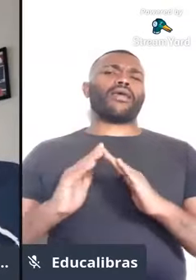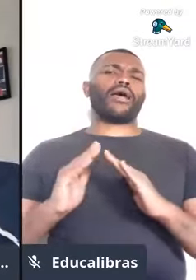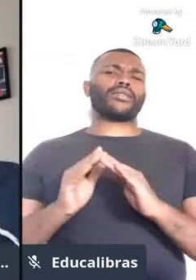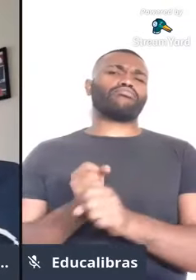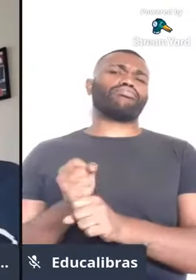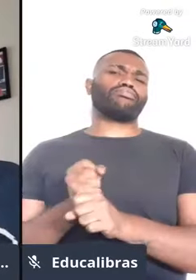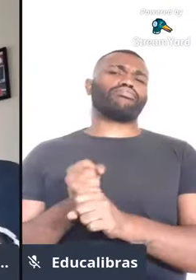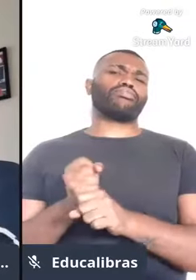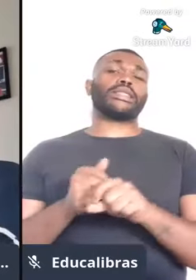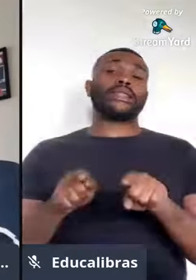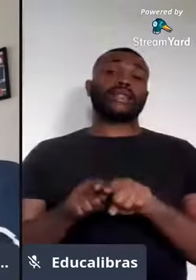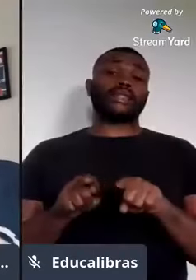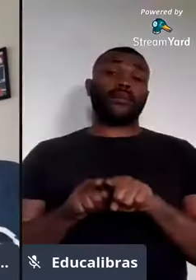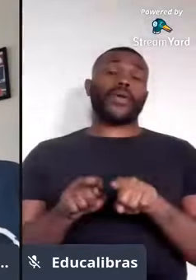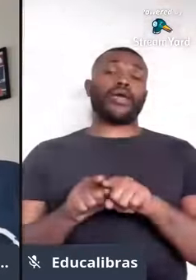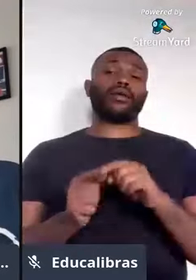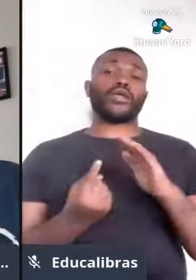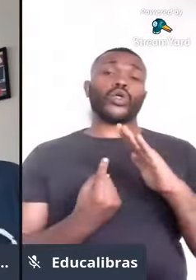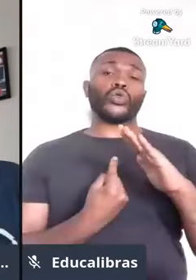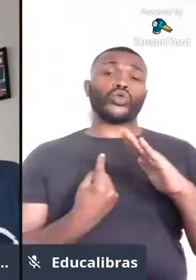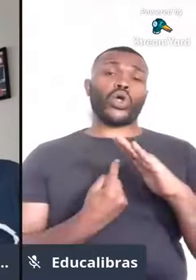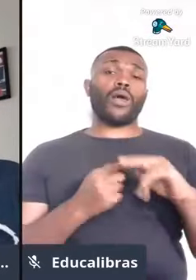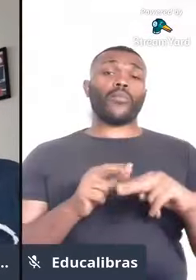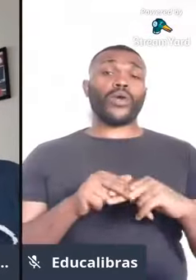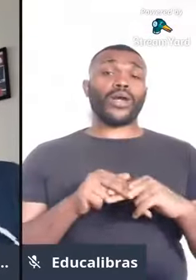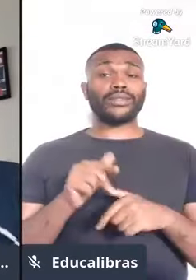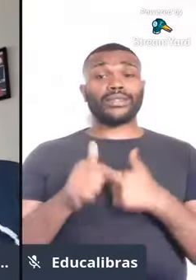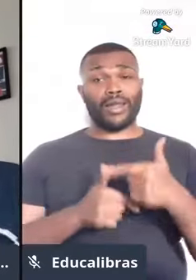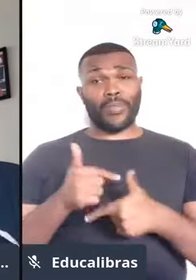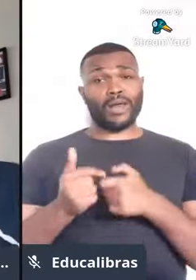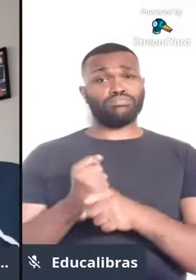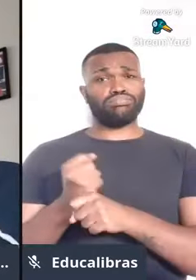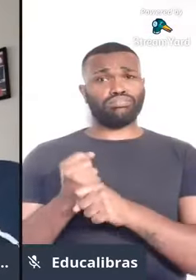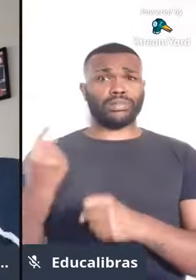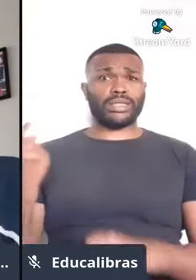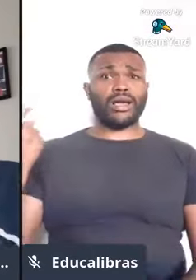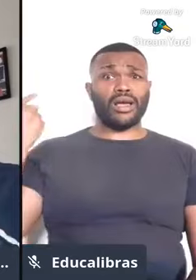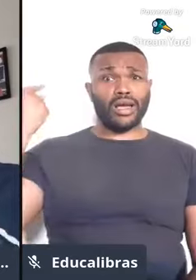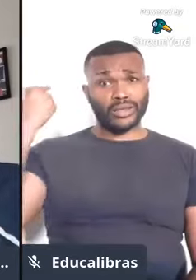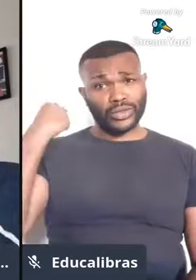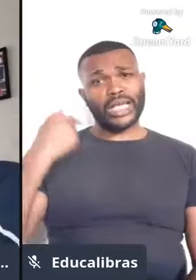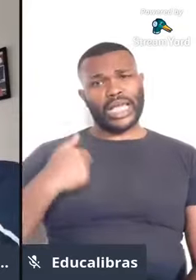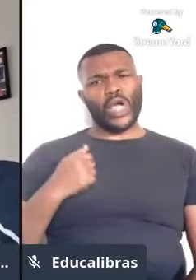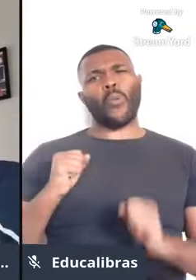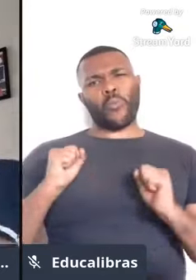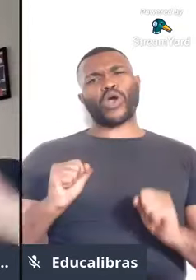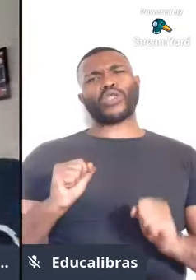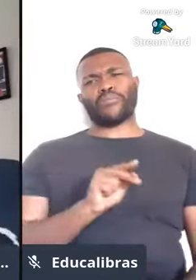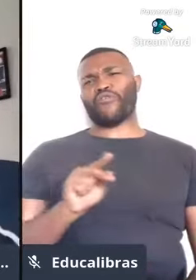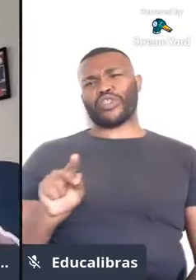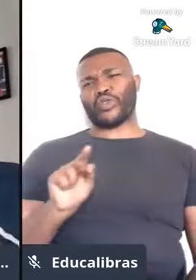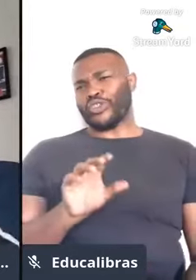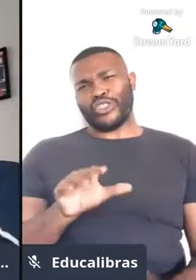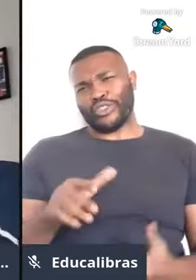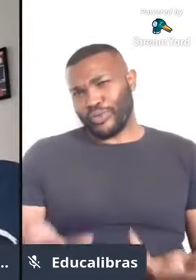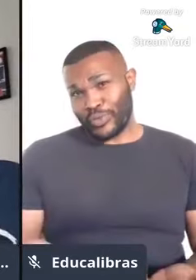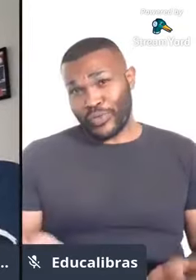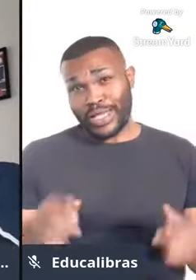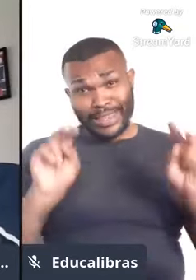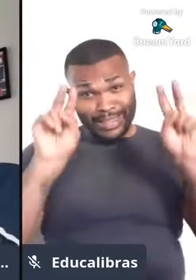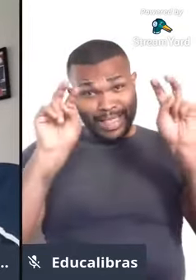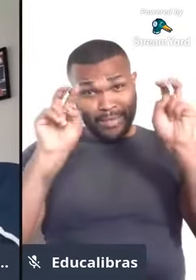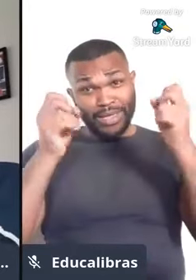causa do trabalho e tudo mais há bastante tempo. Então, eu posso dar aula disso, por exemplo, né? Falar vários temas sobre isso.